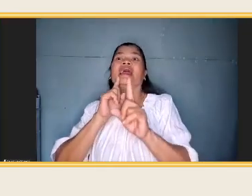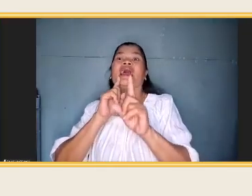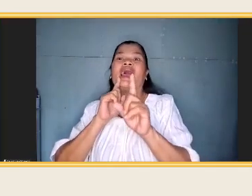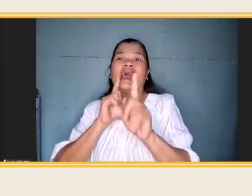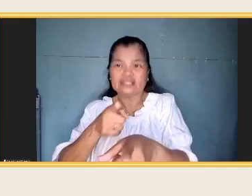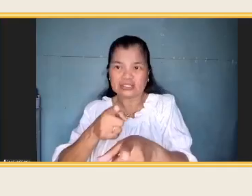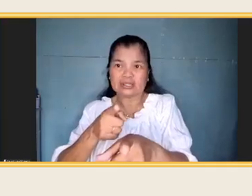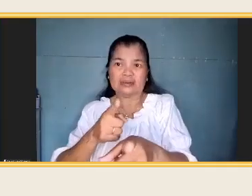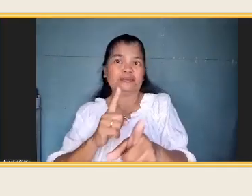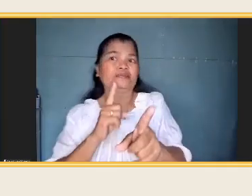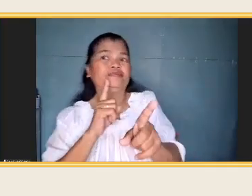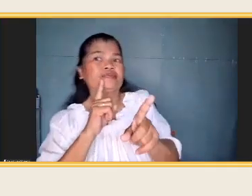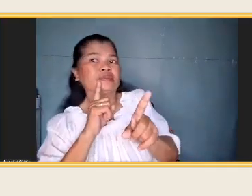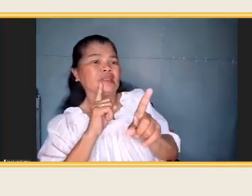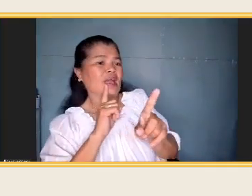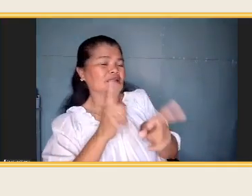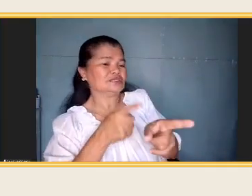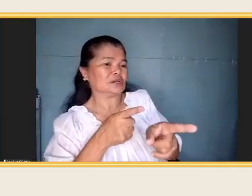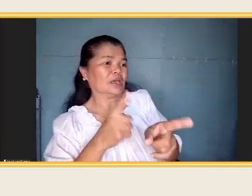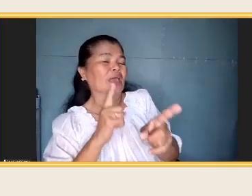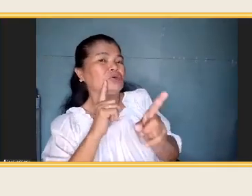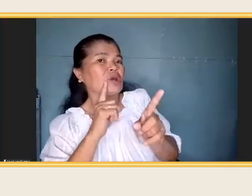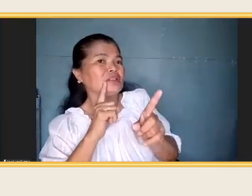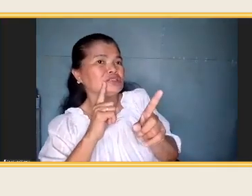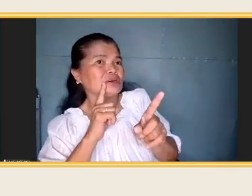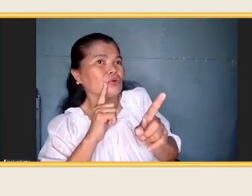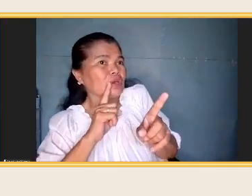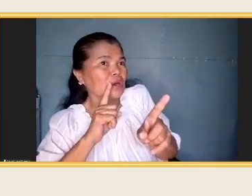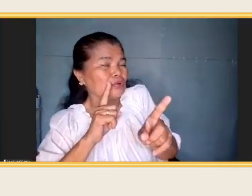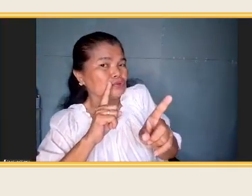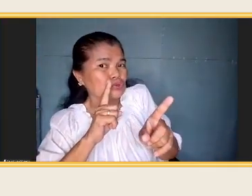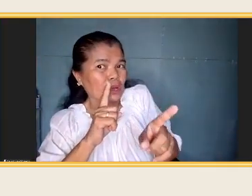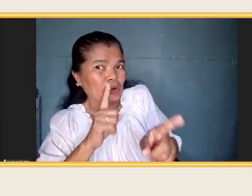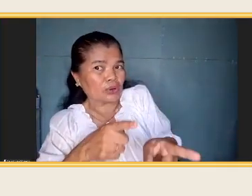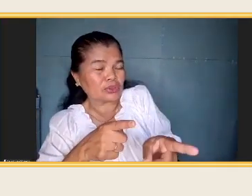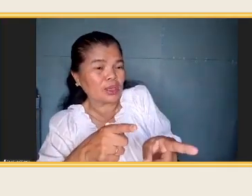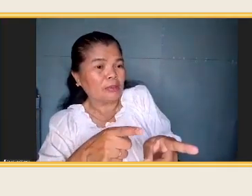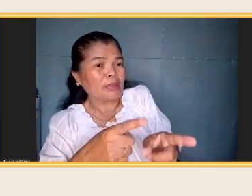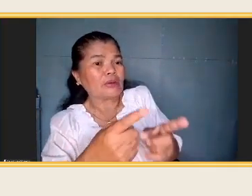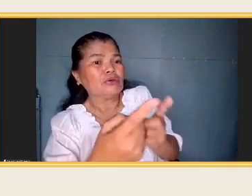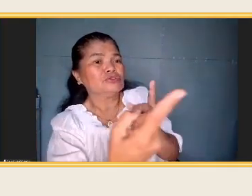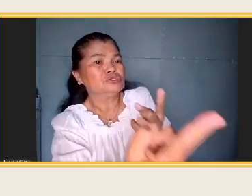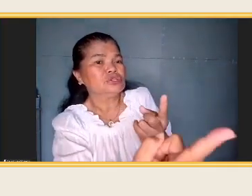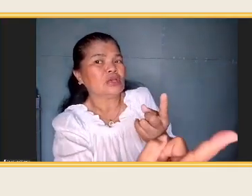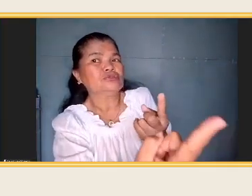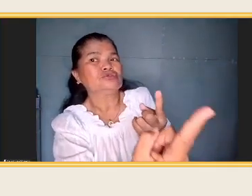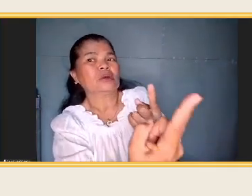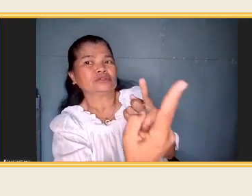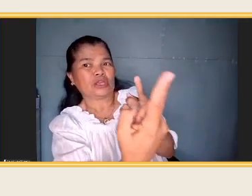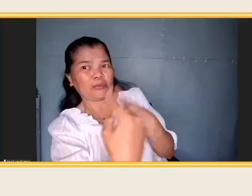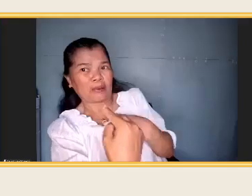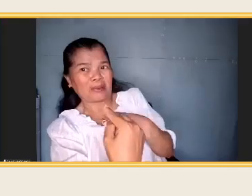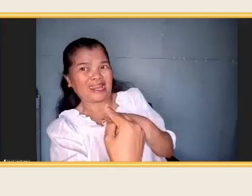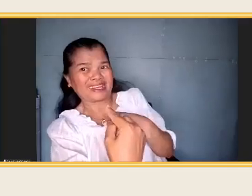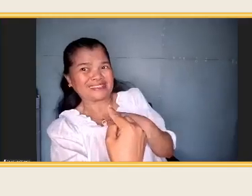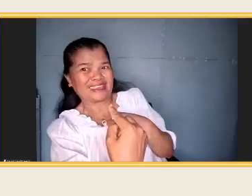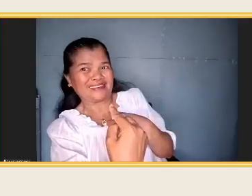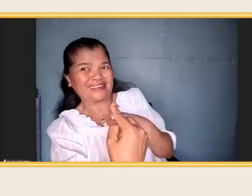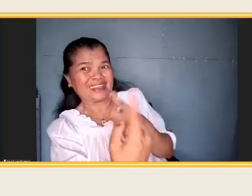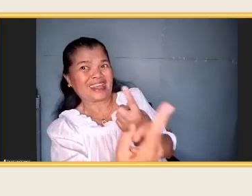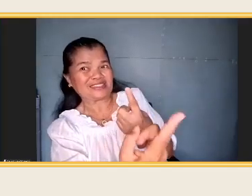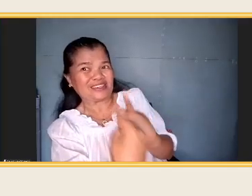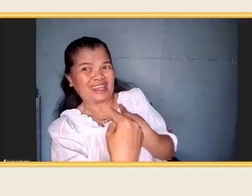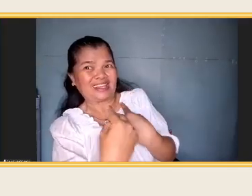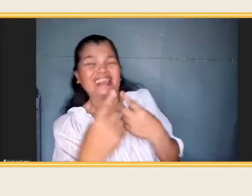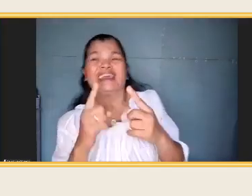then answer. Answer. Ito yung answer kung ikaw yung sumagot. Pero yung siya yung sumagot sa'yo, pabalik